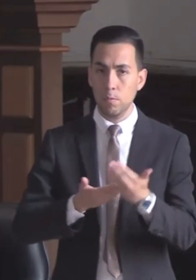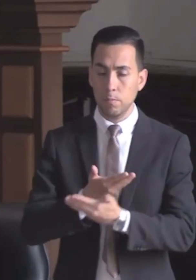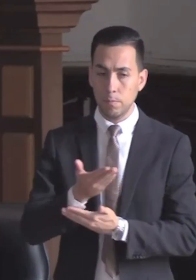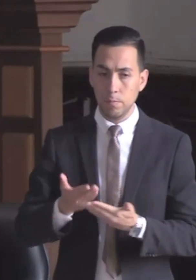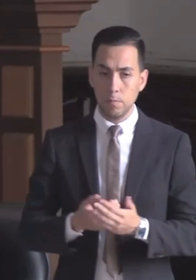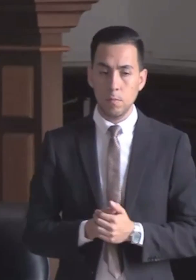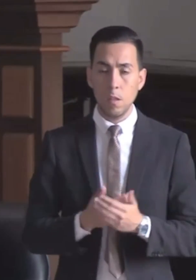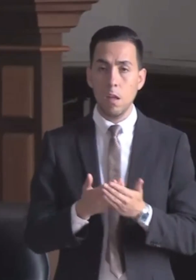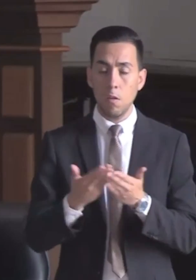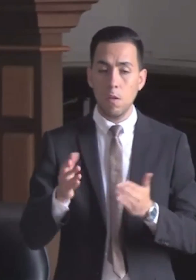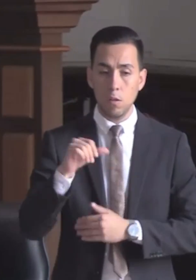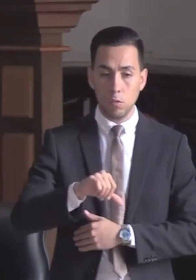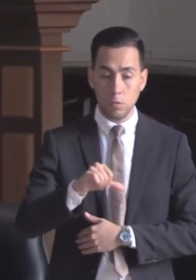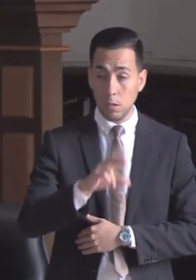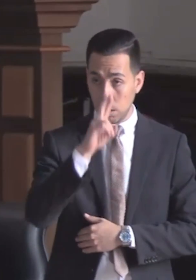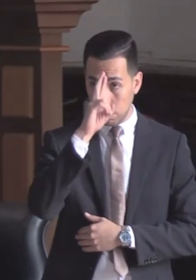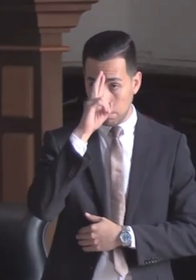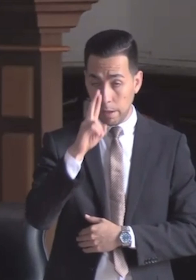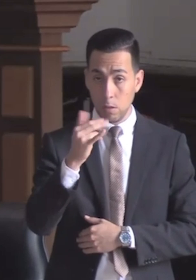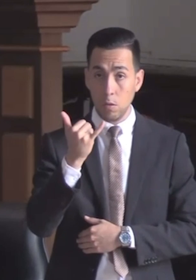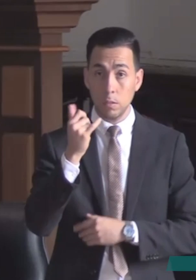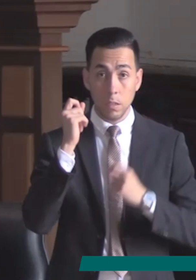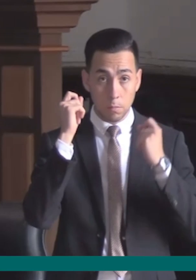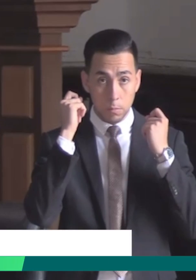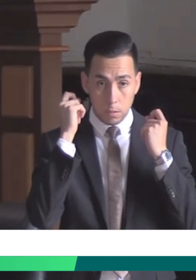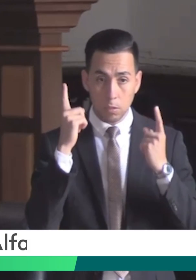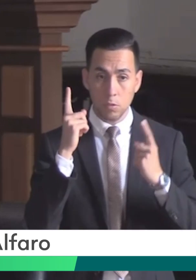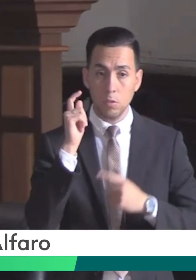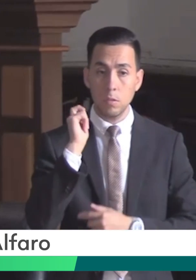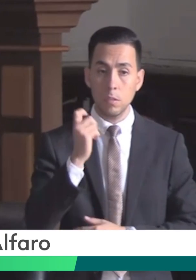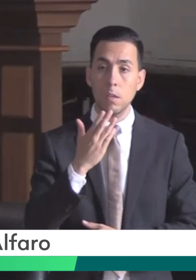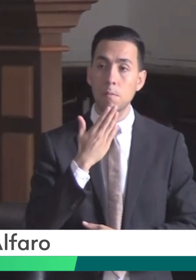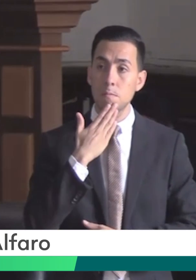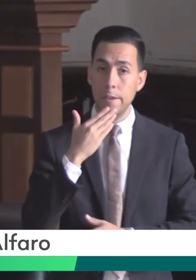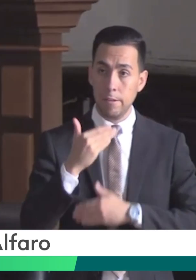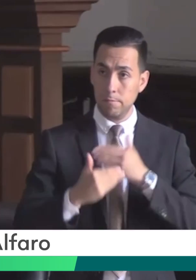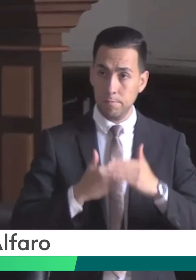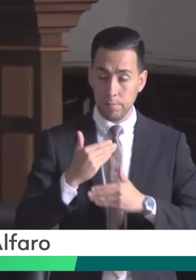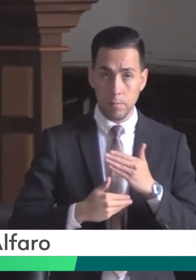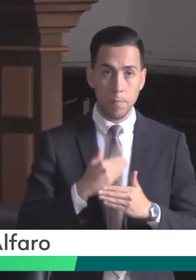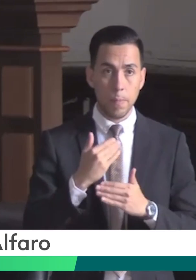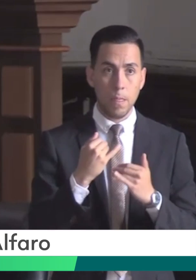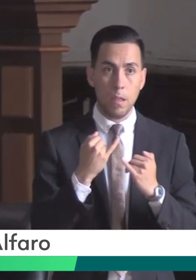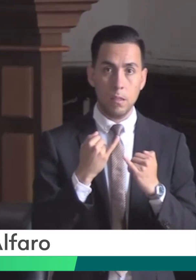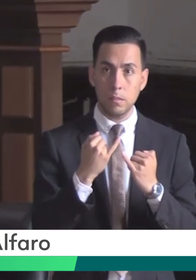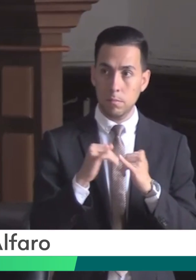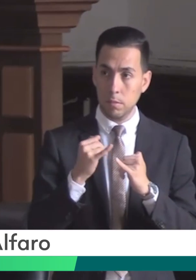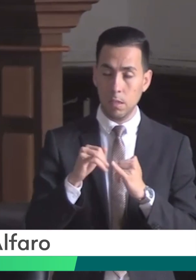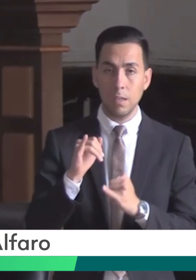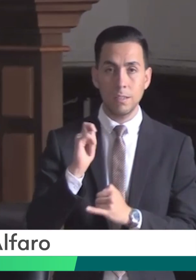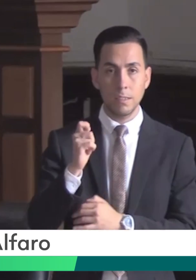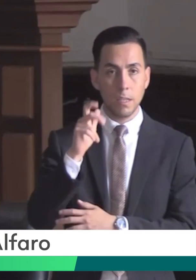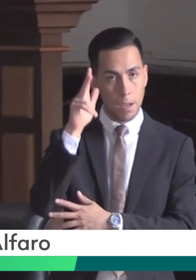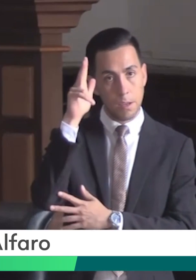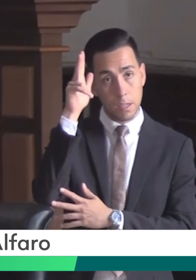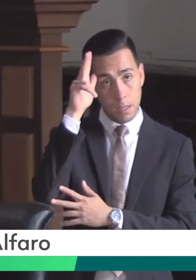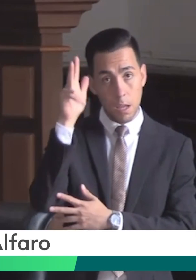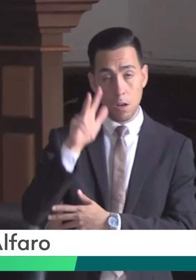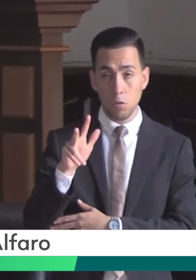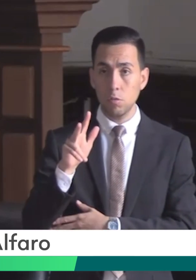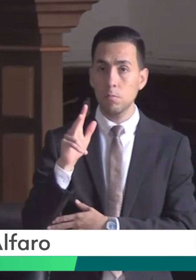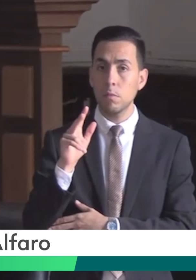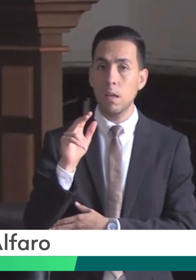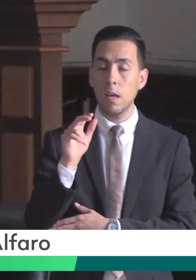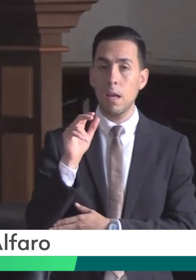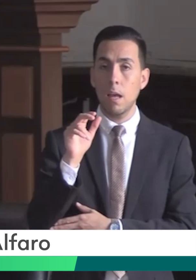hoy con respeto y admiración a los héroes que forjaron nuestra independencia. Miguel Hidalgo y Costilla,